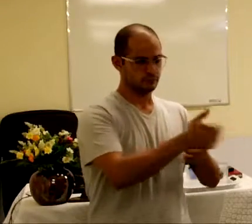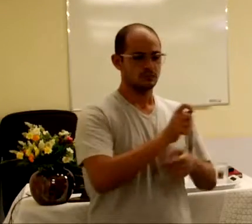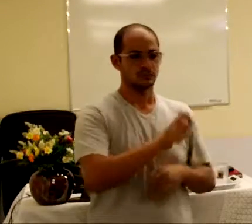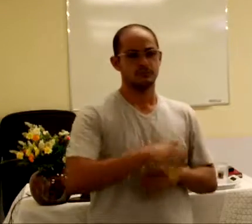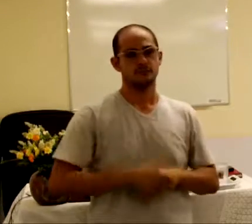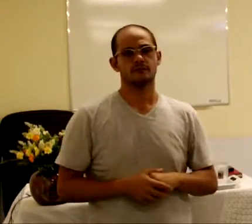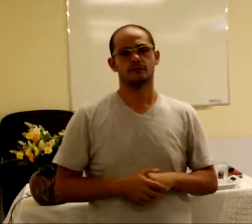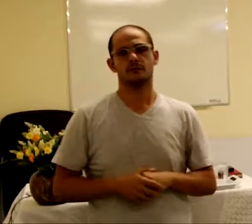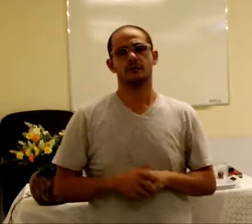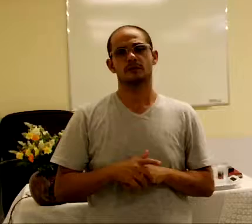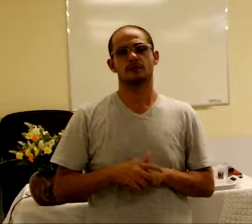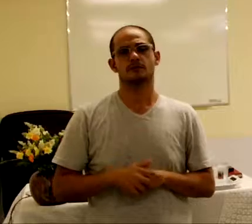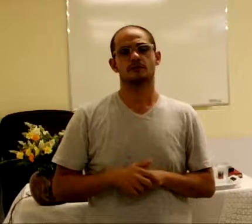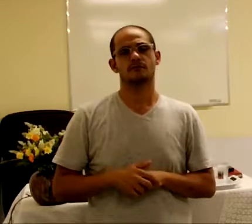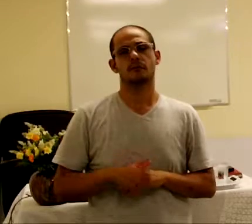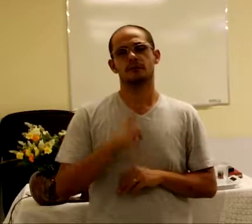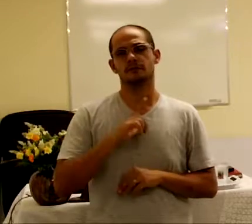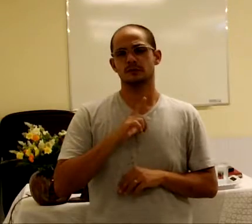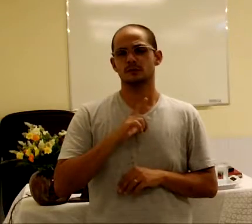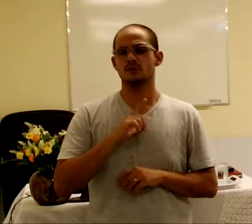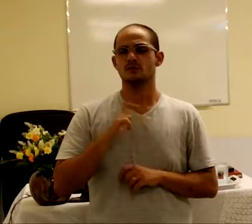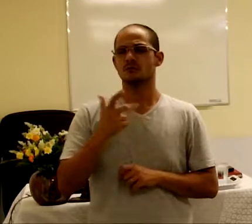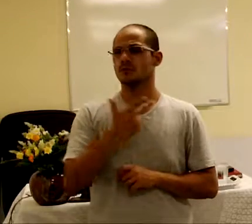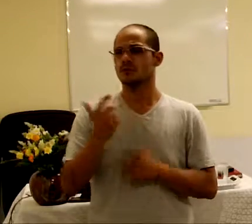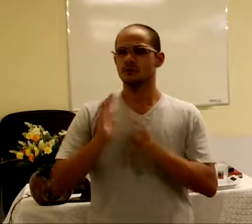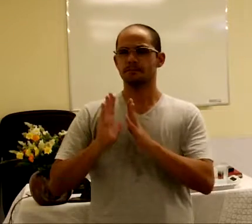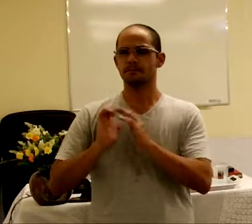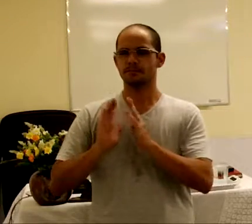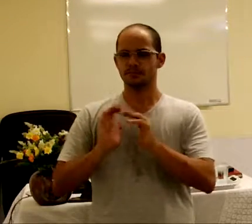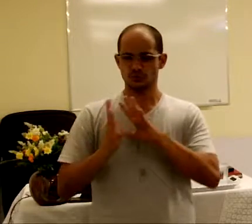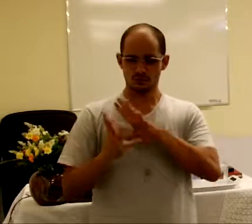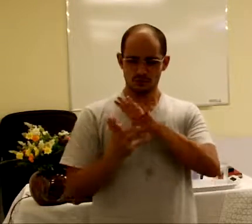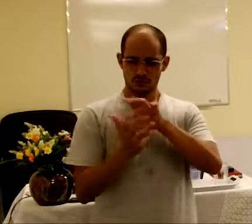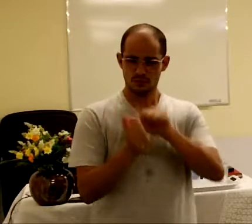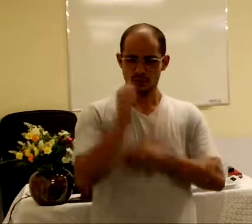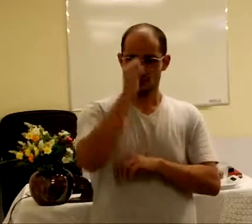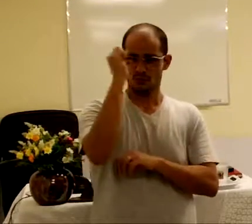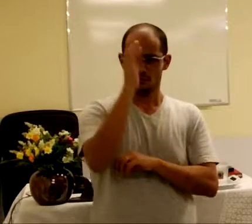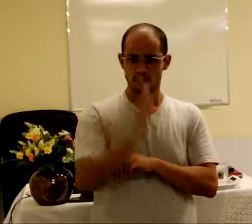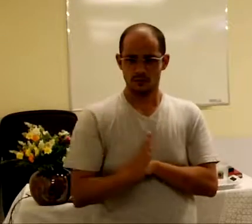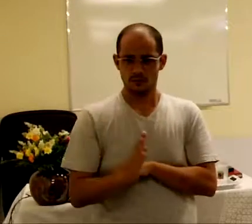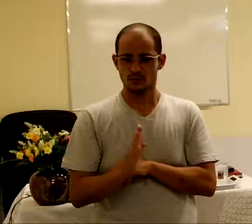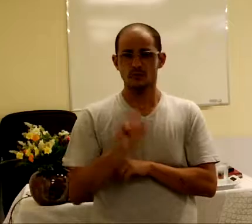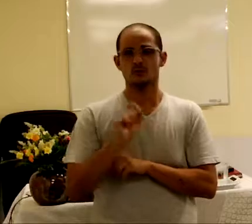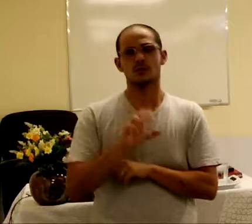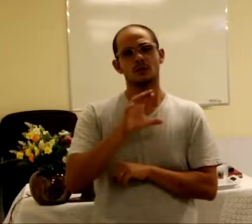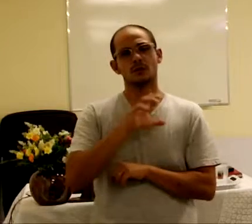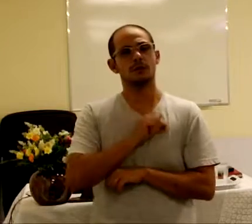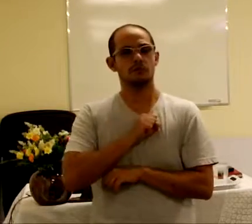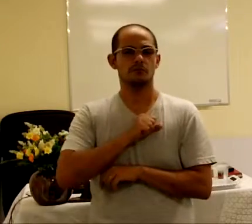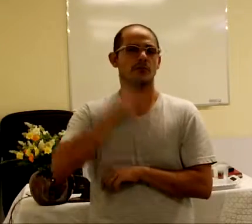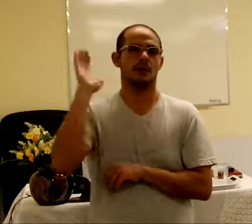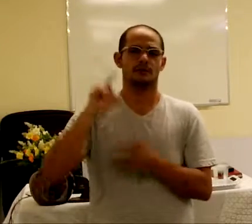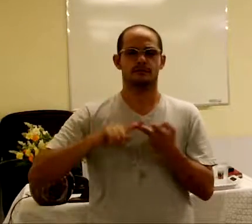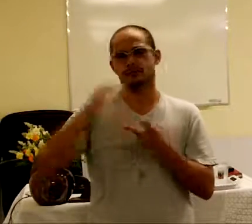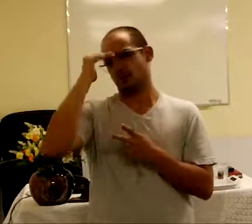Porque há uma demanda em nós, na humanidade inteira e no Brasil também, de que se ame mais, de que se respeite